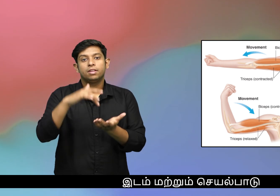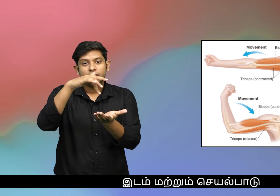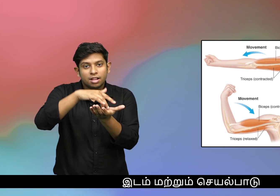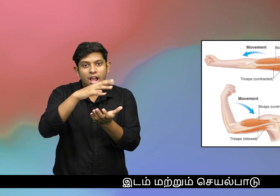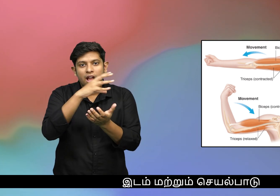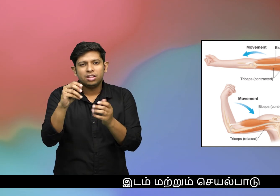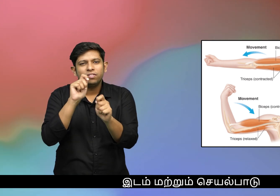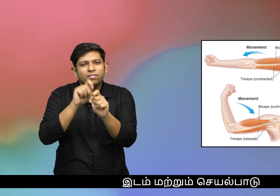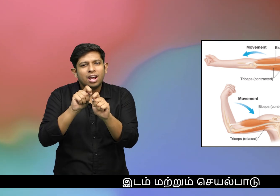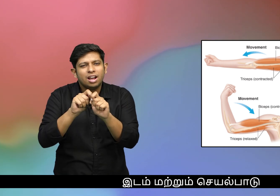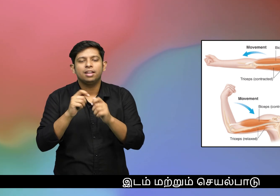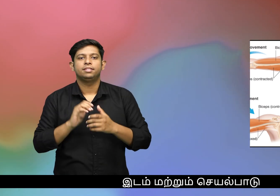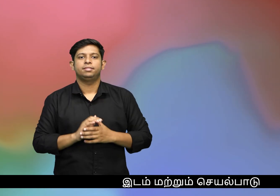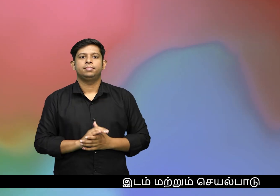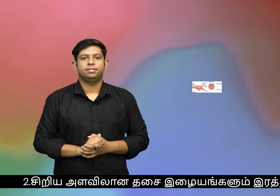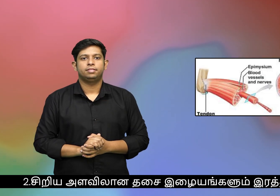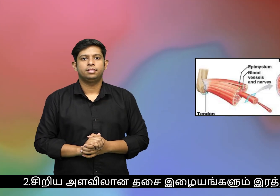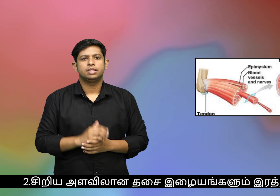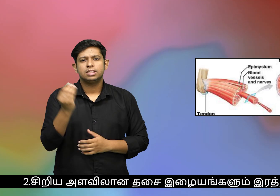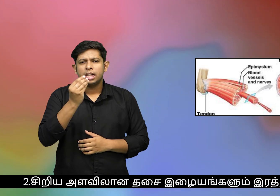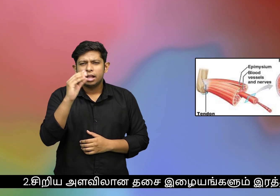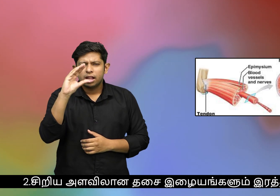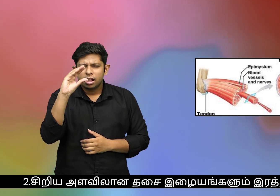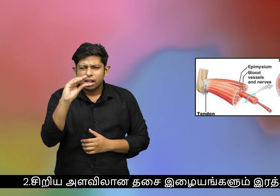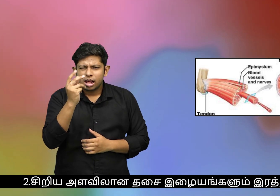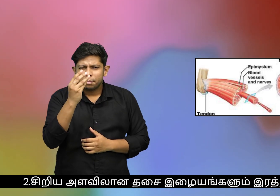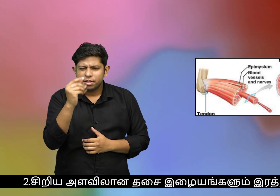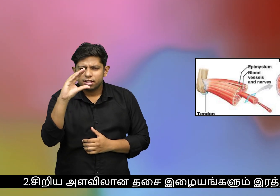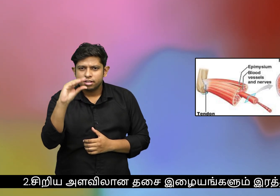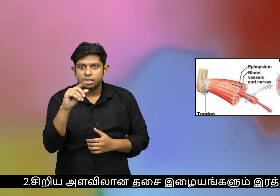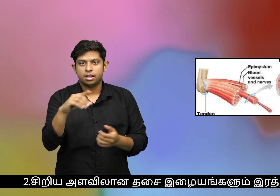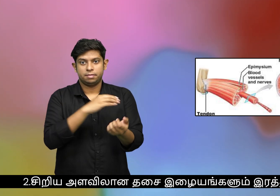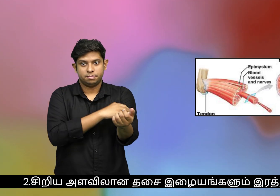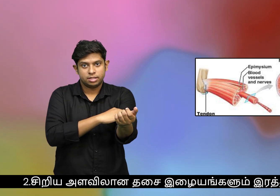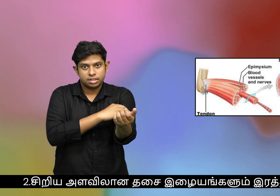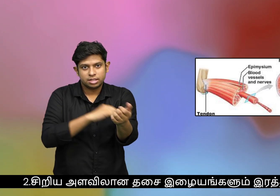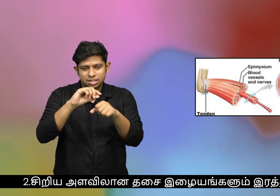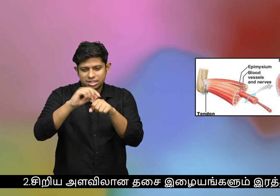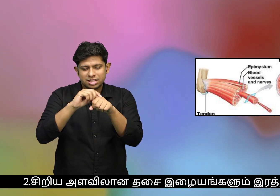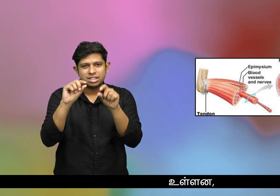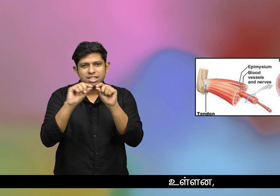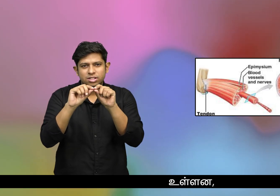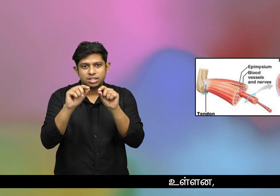இடம் மற்றும் செயல்பாடு. சிறிய அளவிலான தசை இழையங்களும் இரத்த நாளங்களில் உள்ளன.